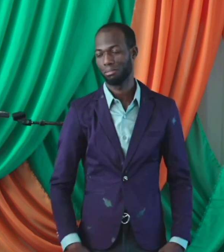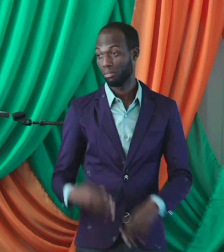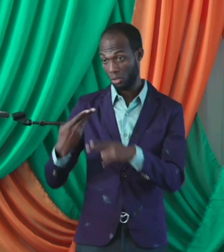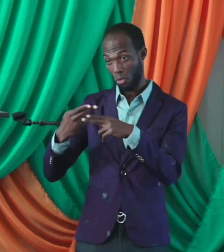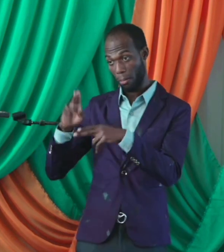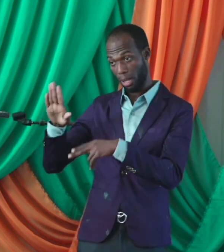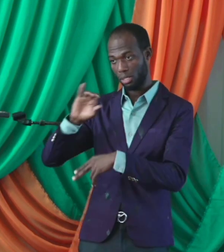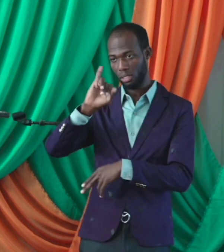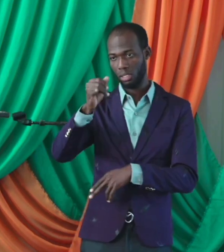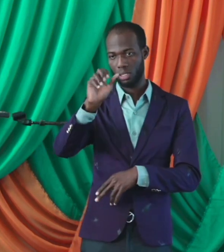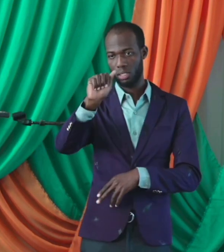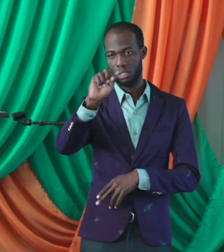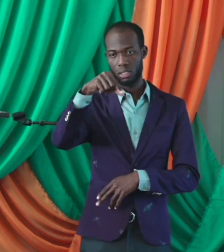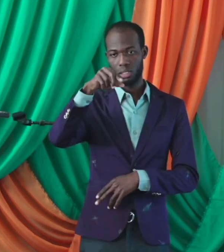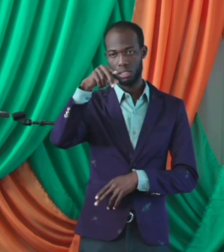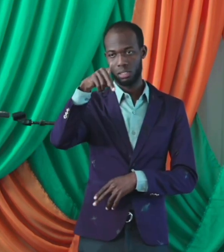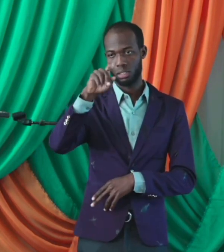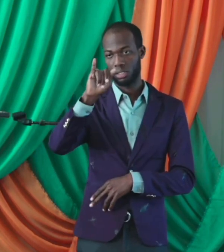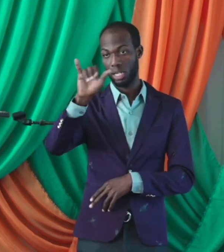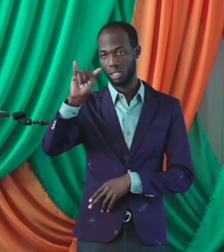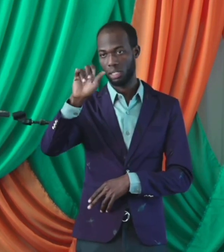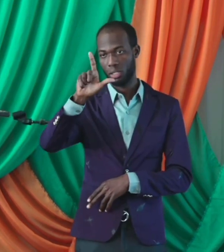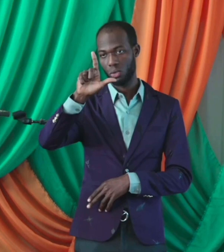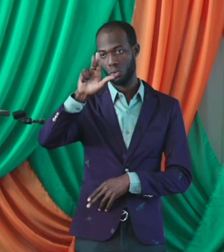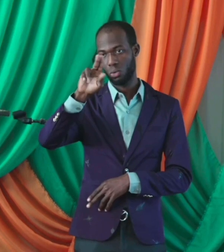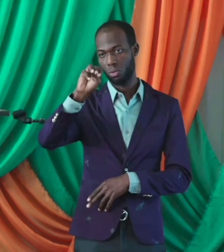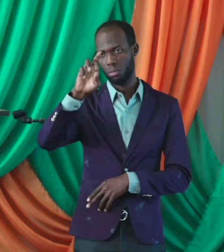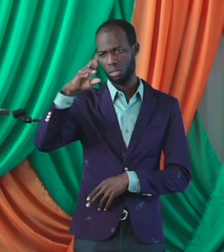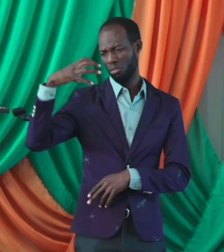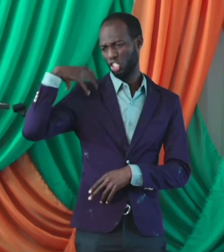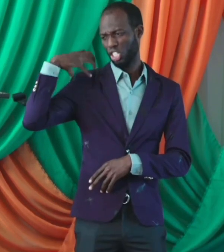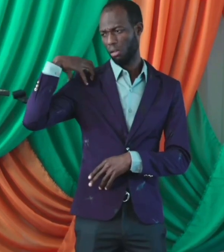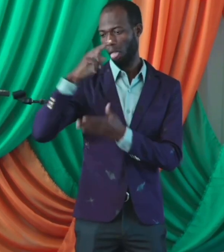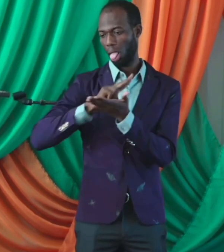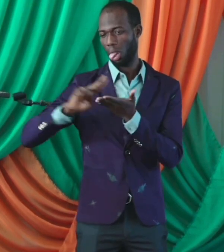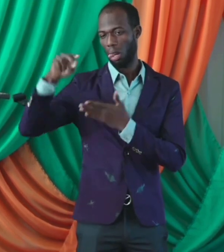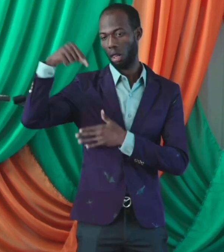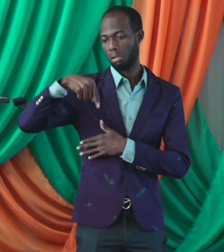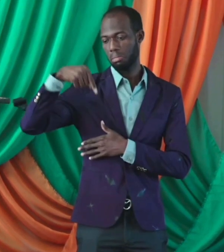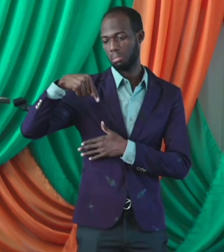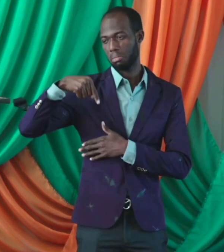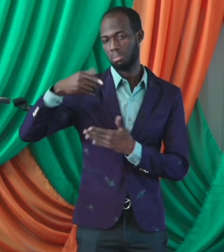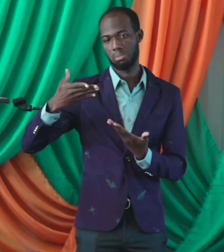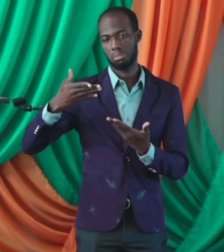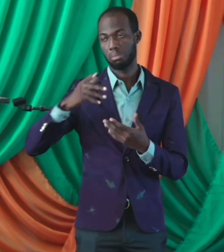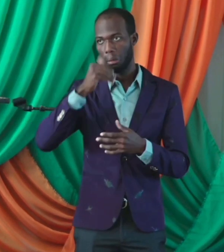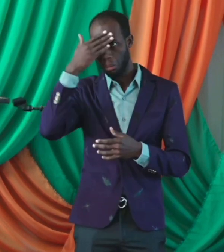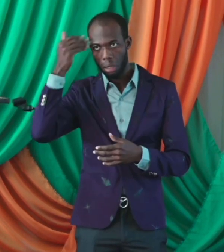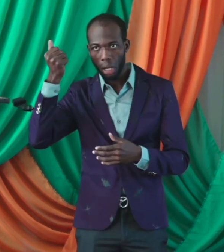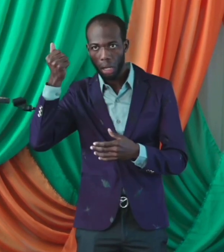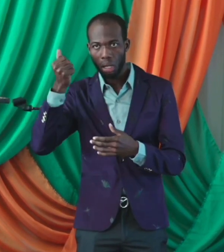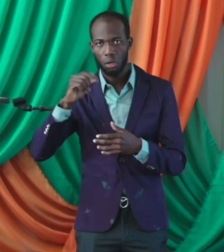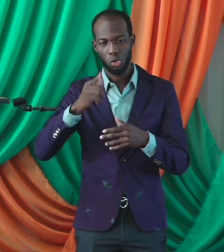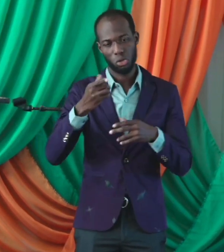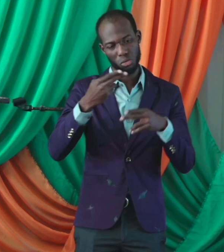Moi, c'est Jacques Lumarck. Moi, c'est recteur de l'Université Kiskeya. Pablo Kiskeya, c'est